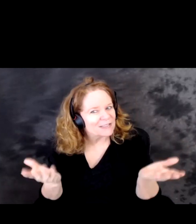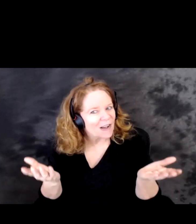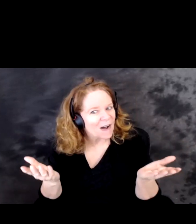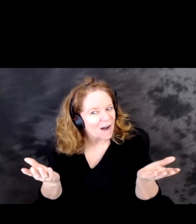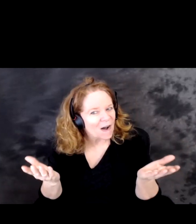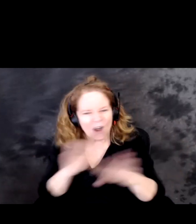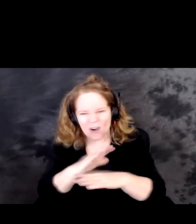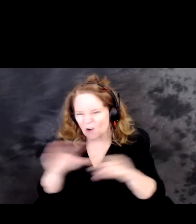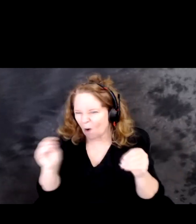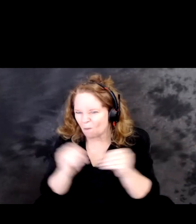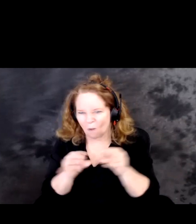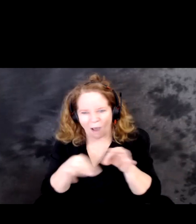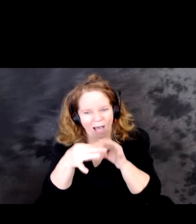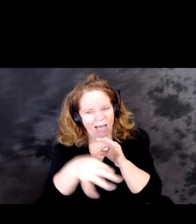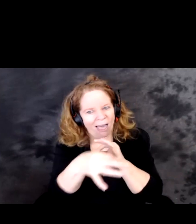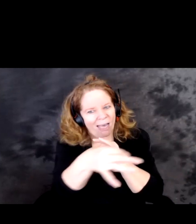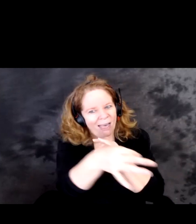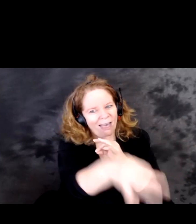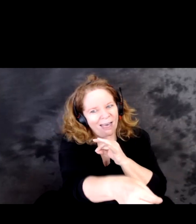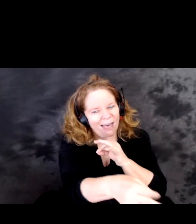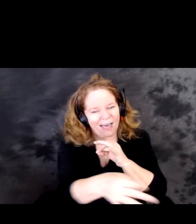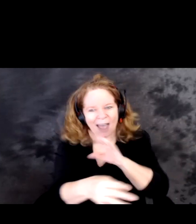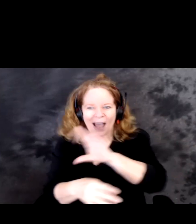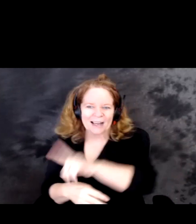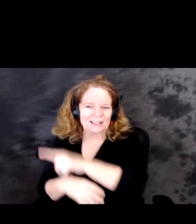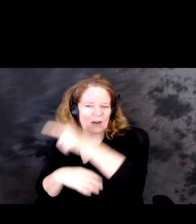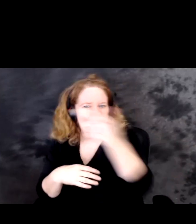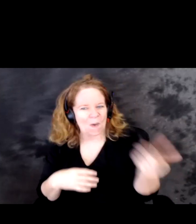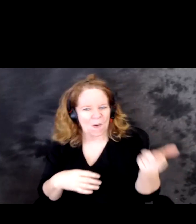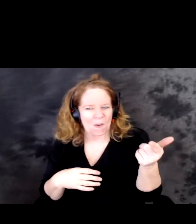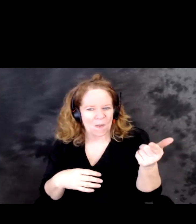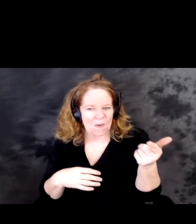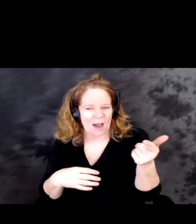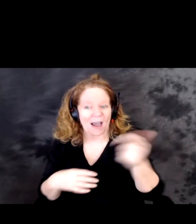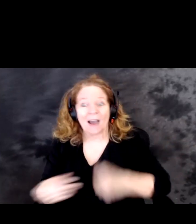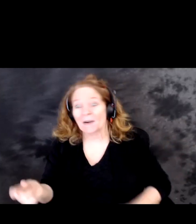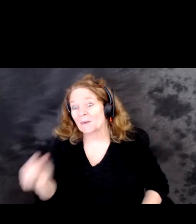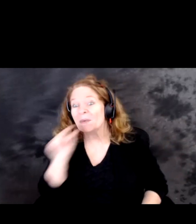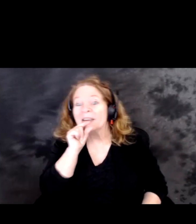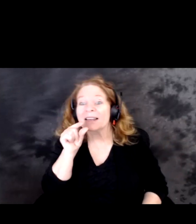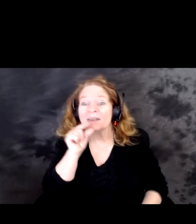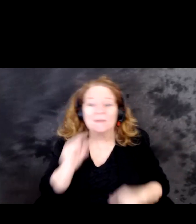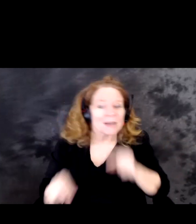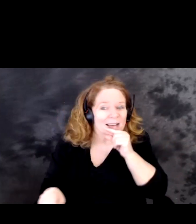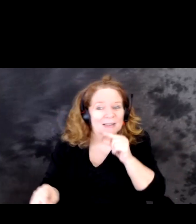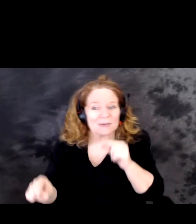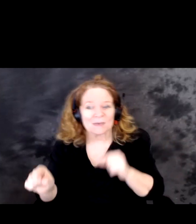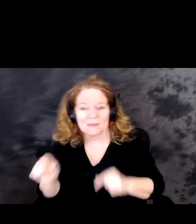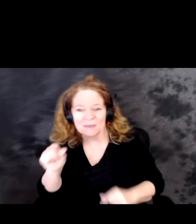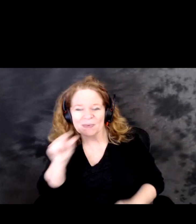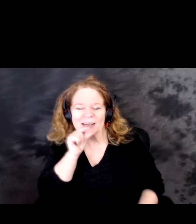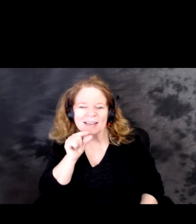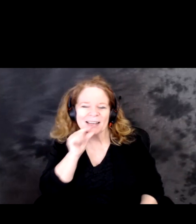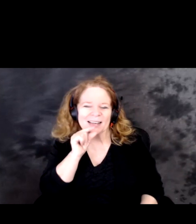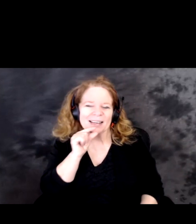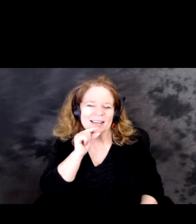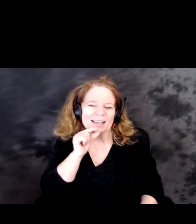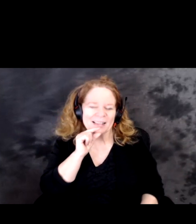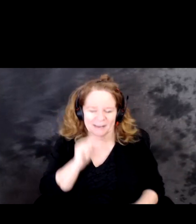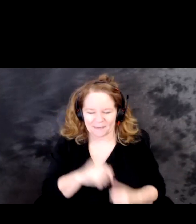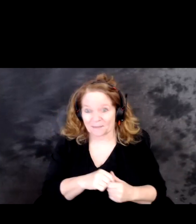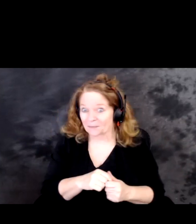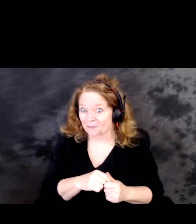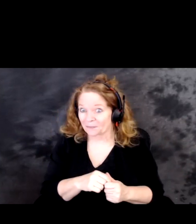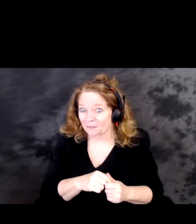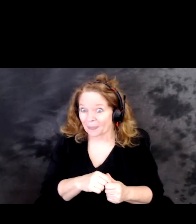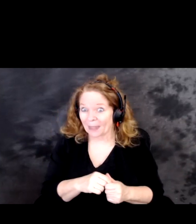espectáculo comience, así que no más demora, empieza ya. Gwen, Gwen y Gwen,